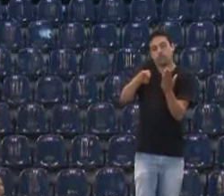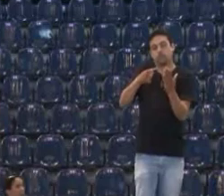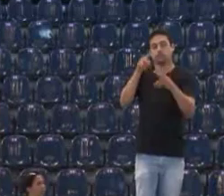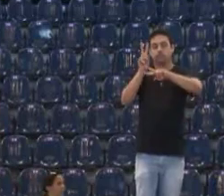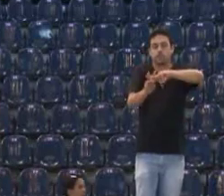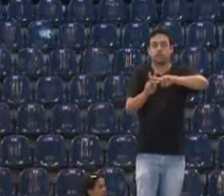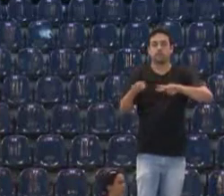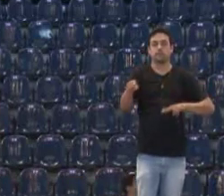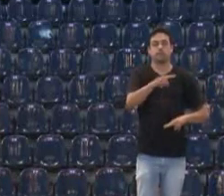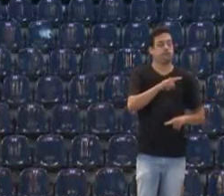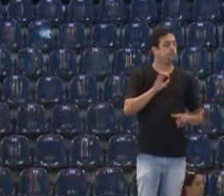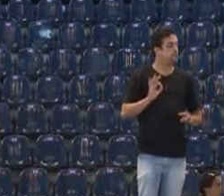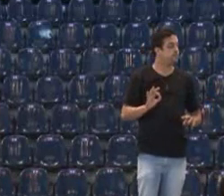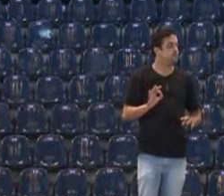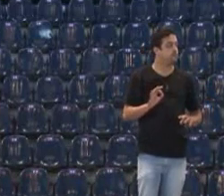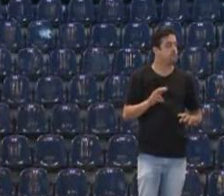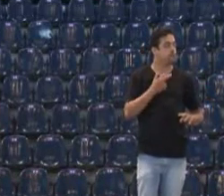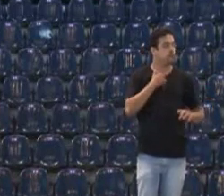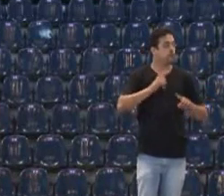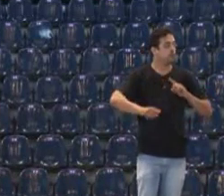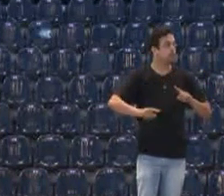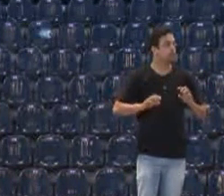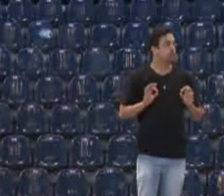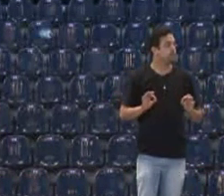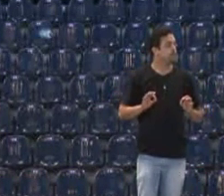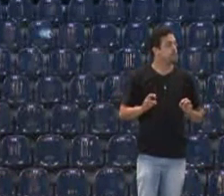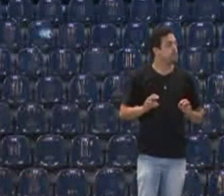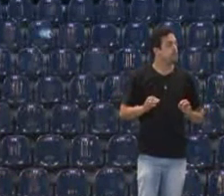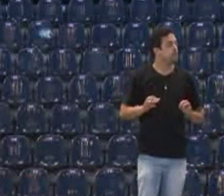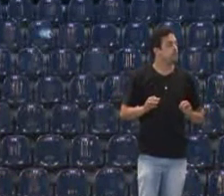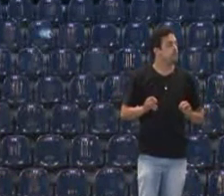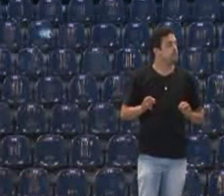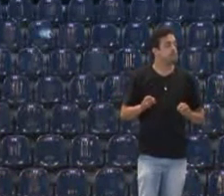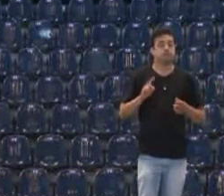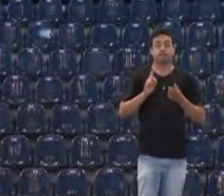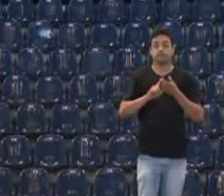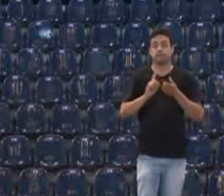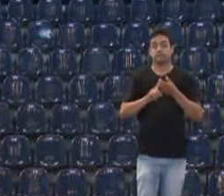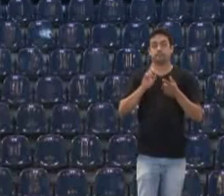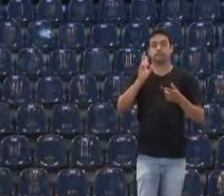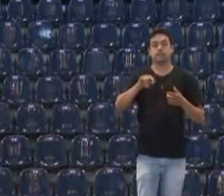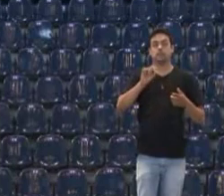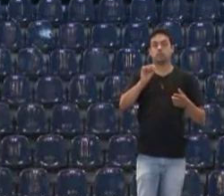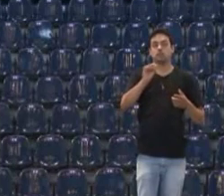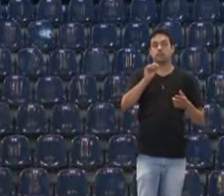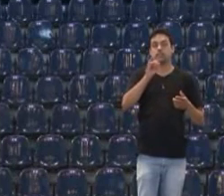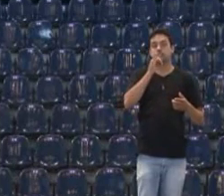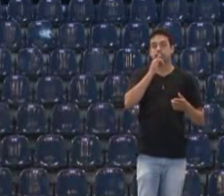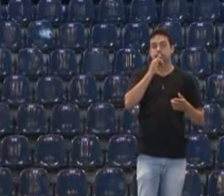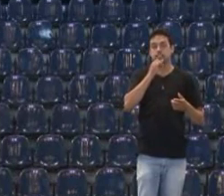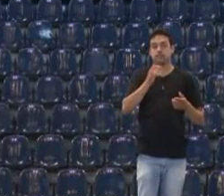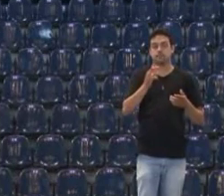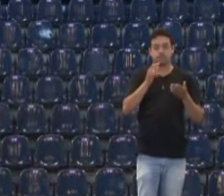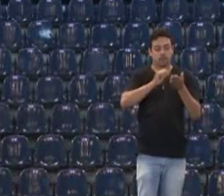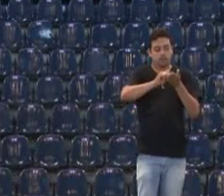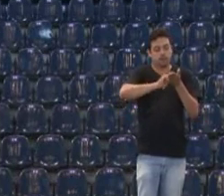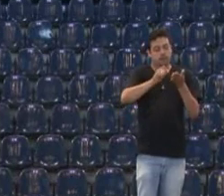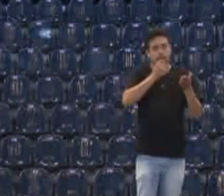preso. Pode não. E apagar com uma borracha, colocando saliva na